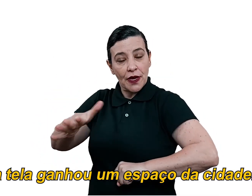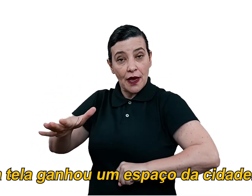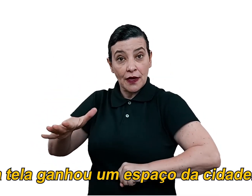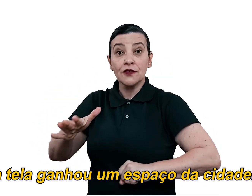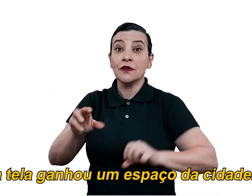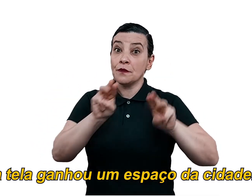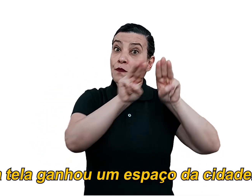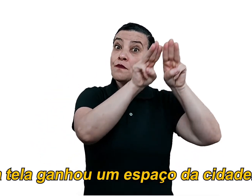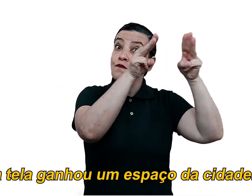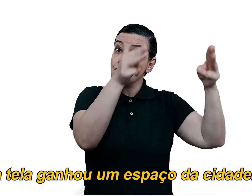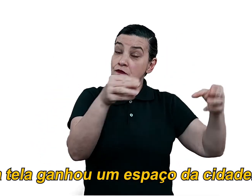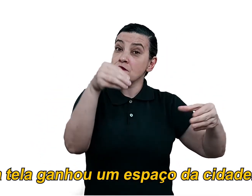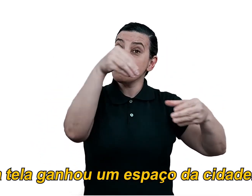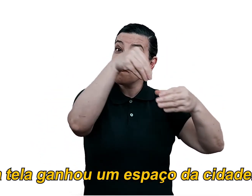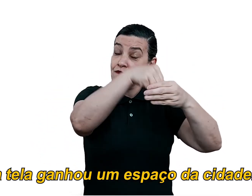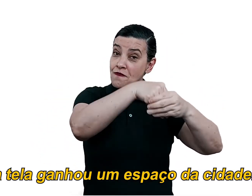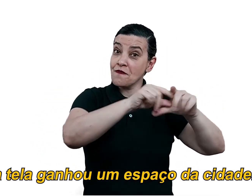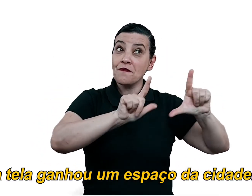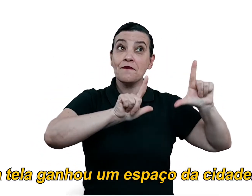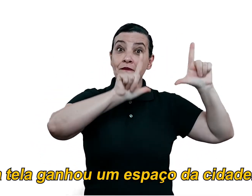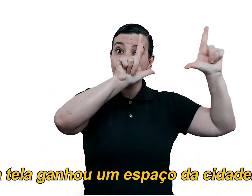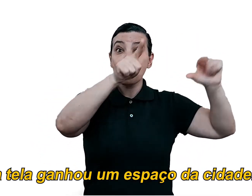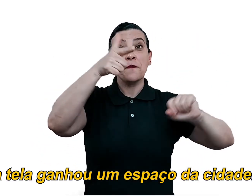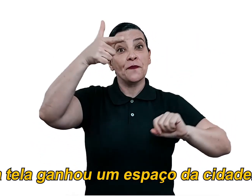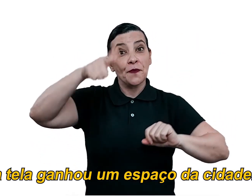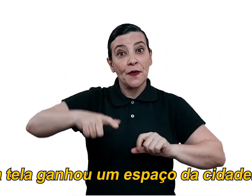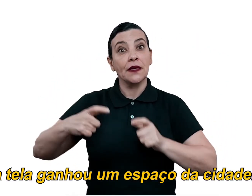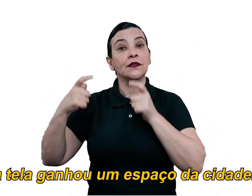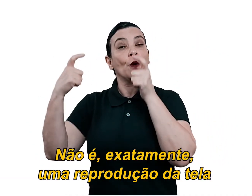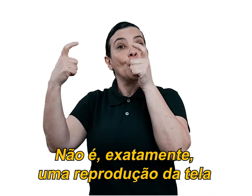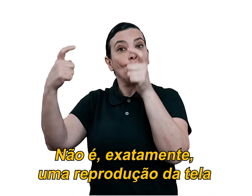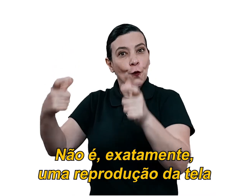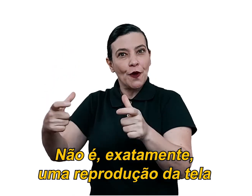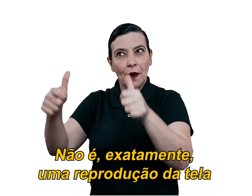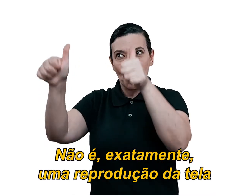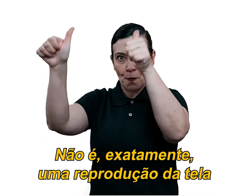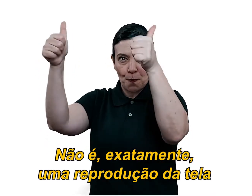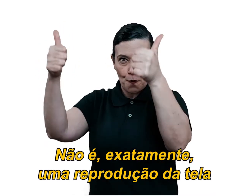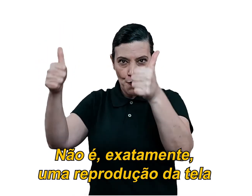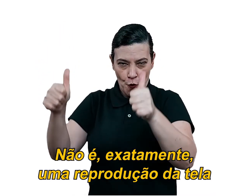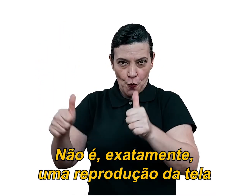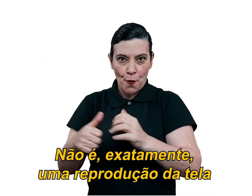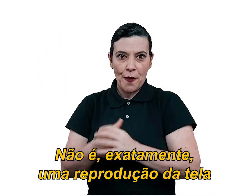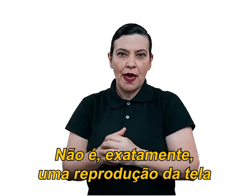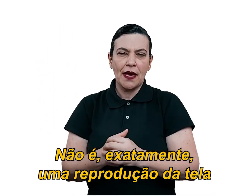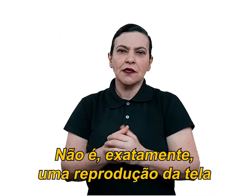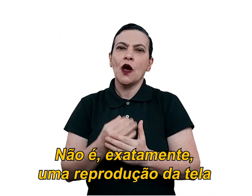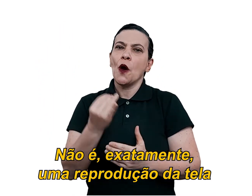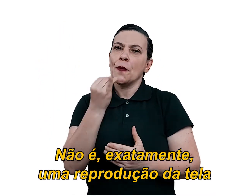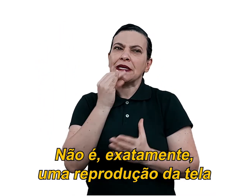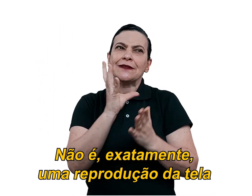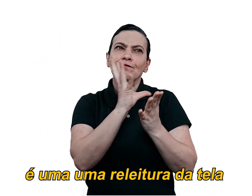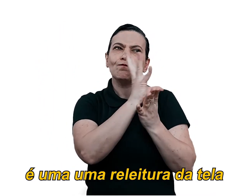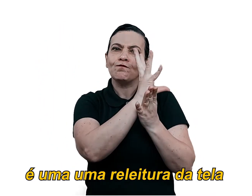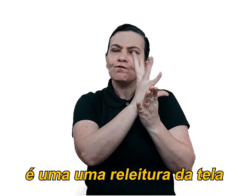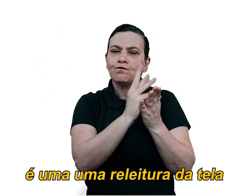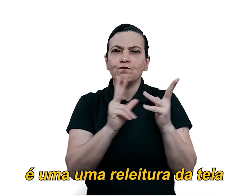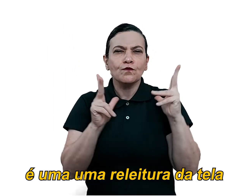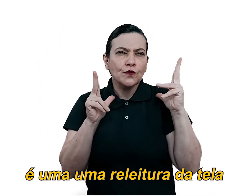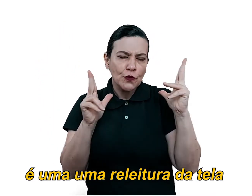ganhou o espaço da cidade, né? Não é exatamente uma reprodução da tela, é uma